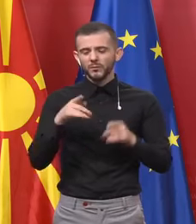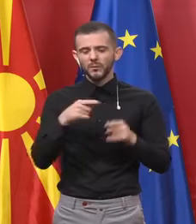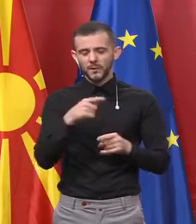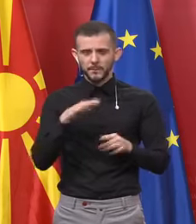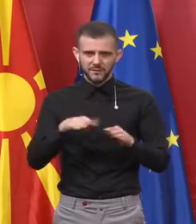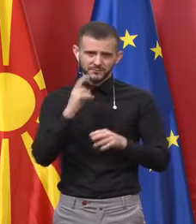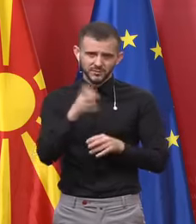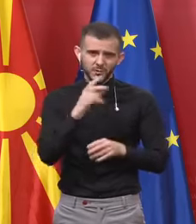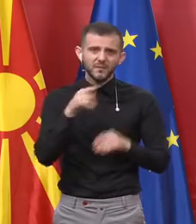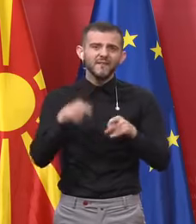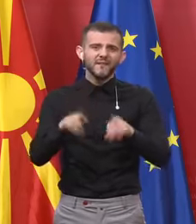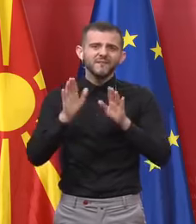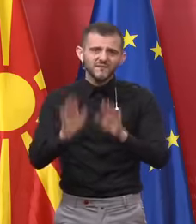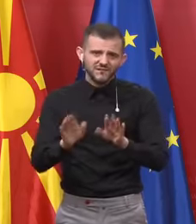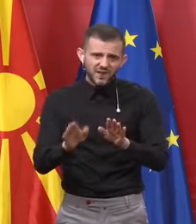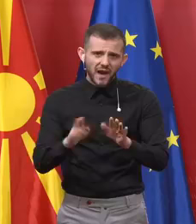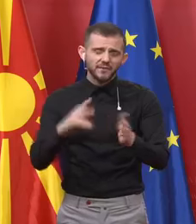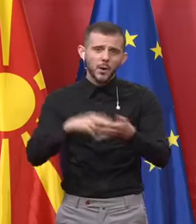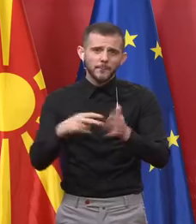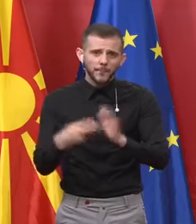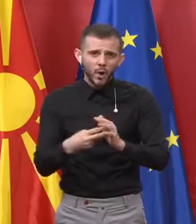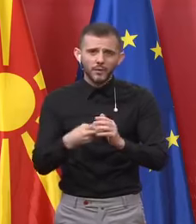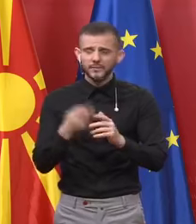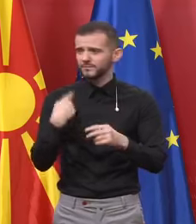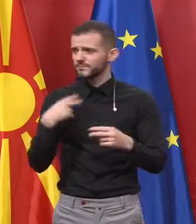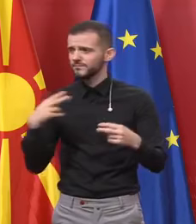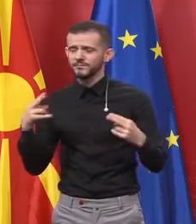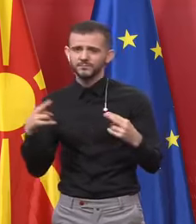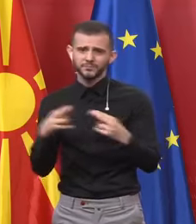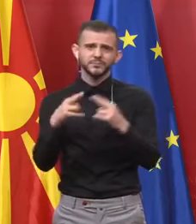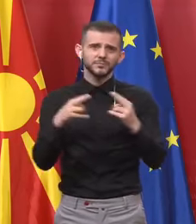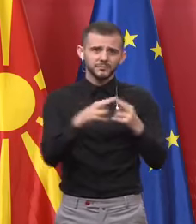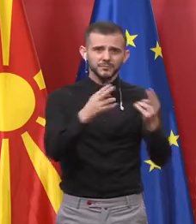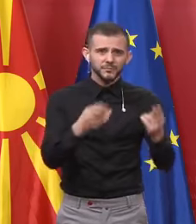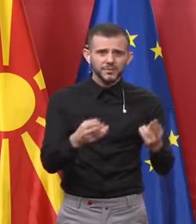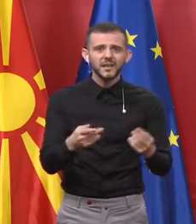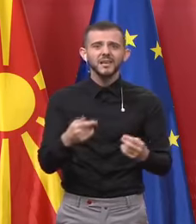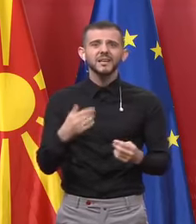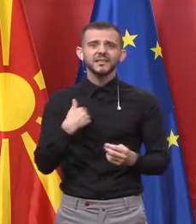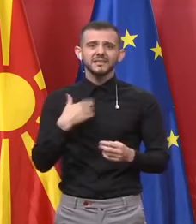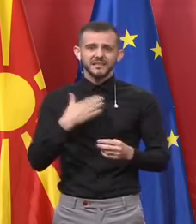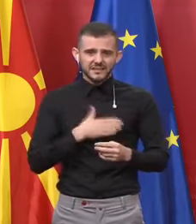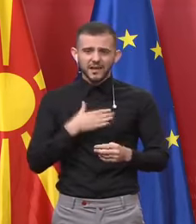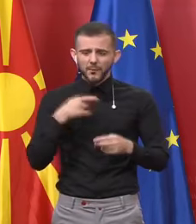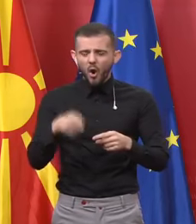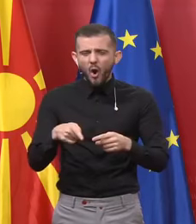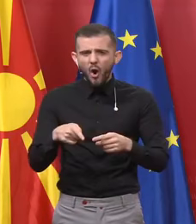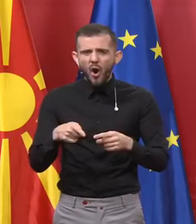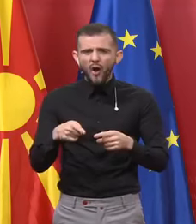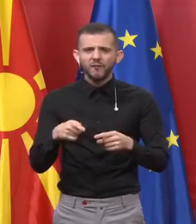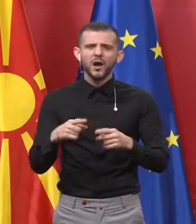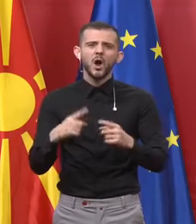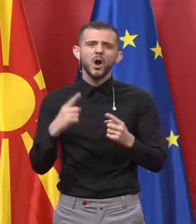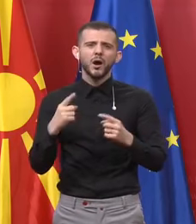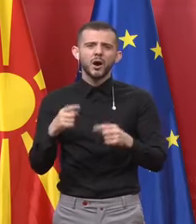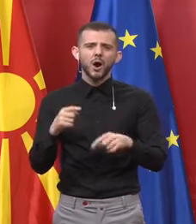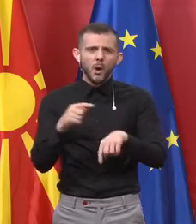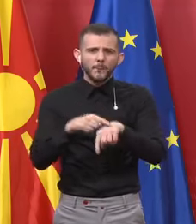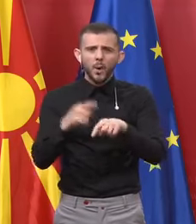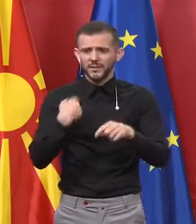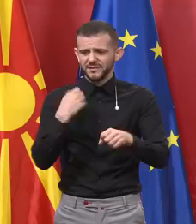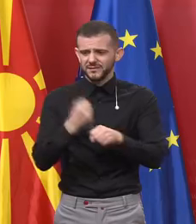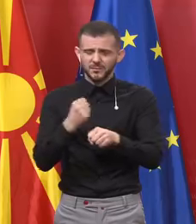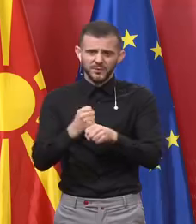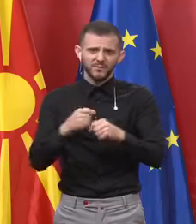кажем, предизвици, среќавајќи се, се обидуваме да го целиот овој процес забрзаме, да